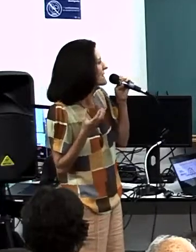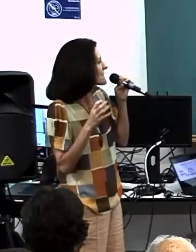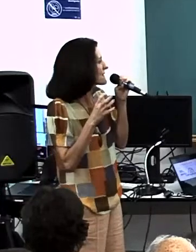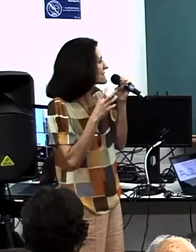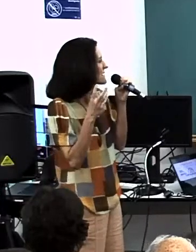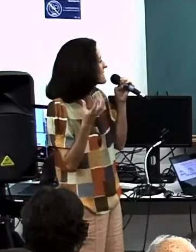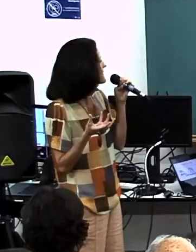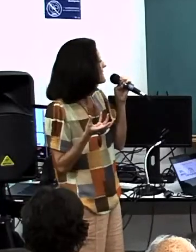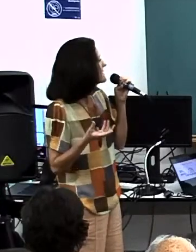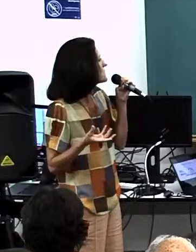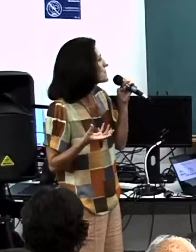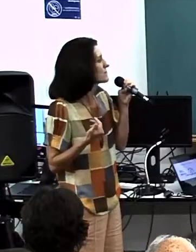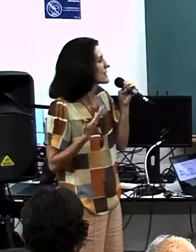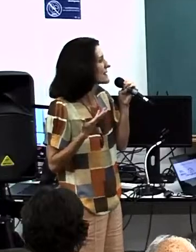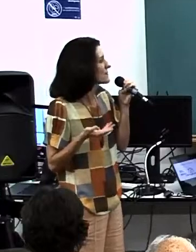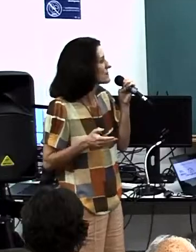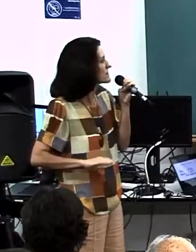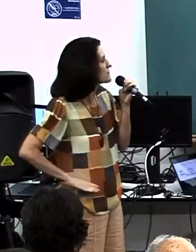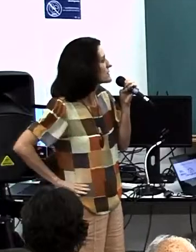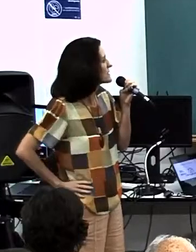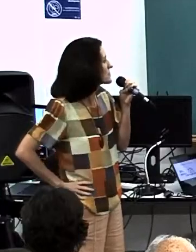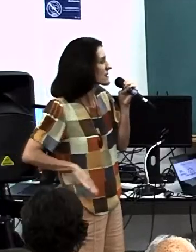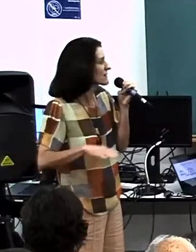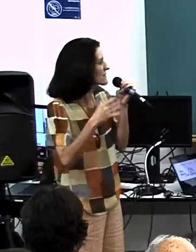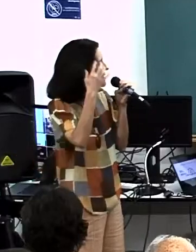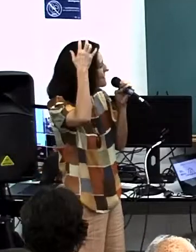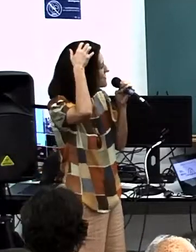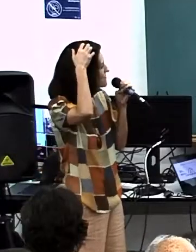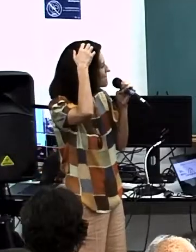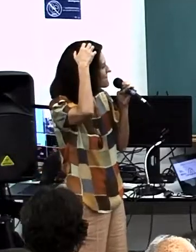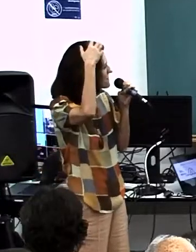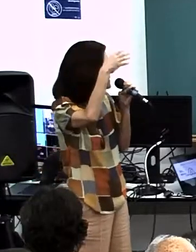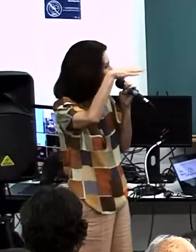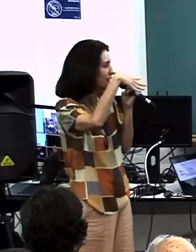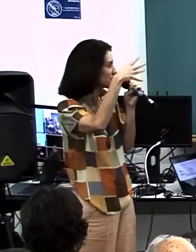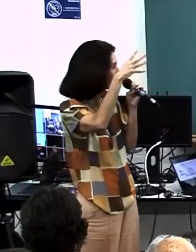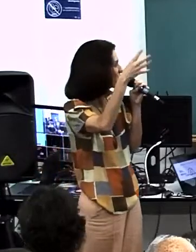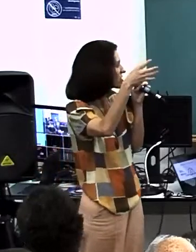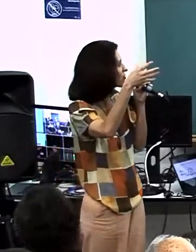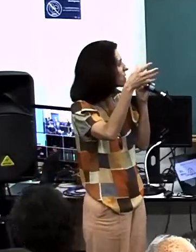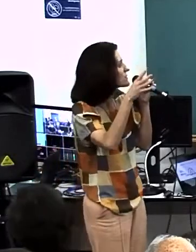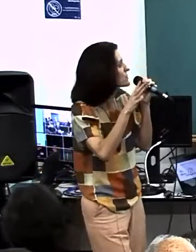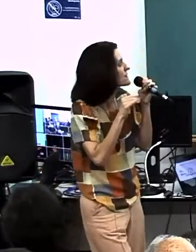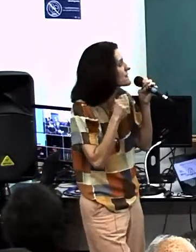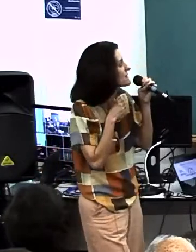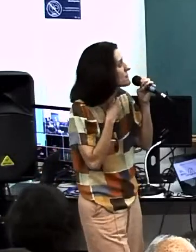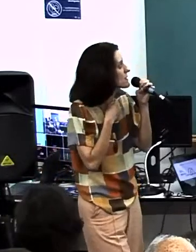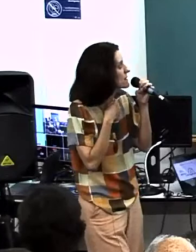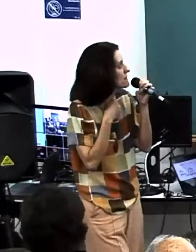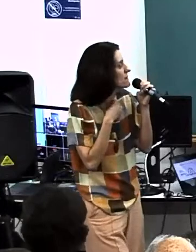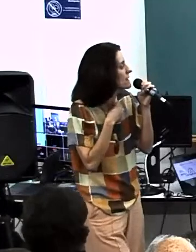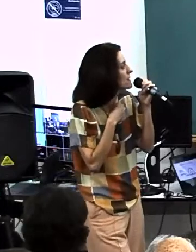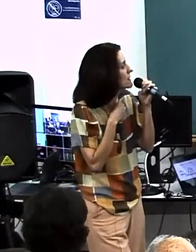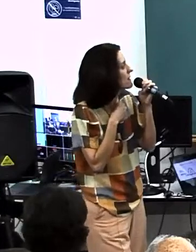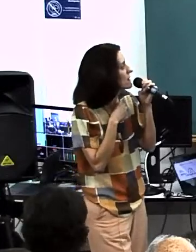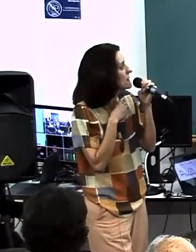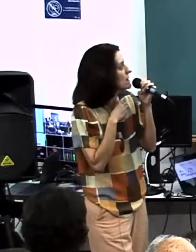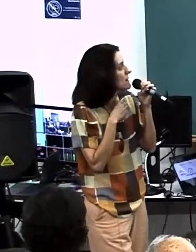a excitação, eu não me lembro, acho que dos articuladores também.